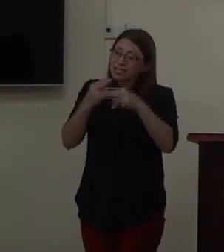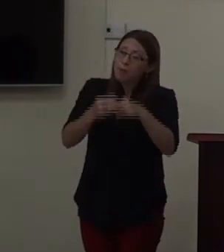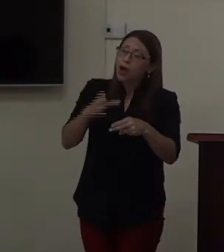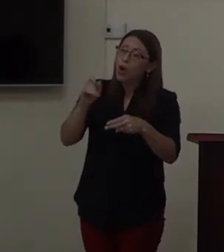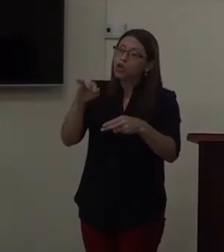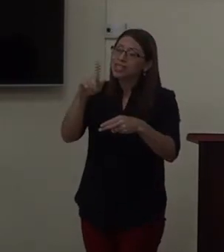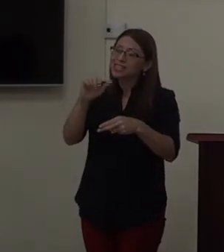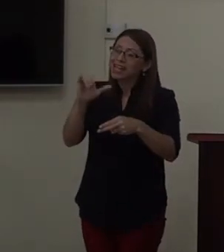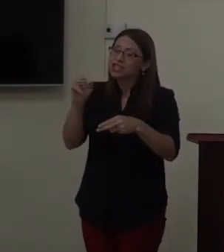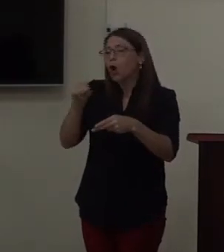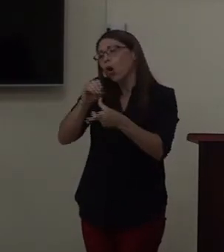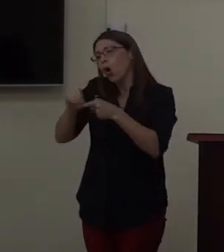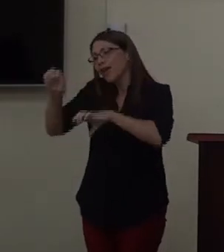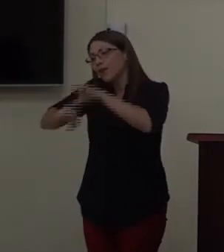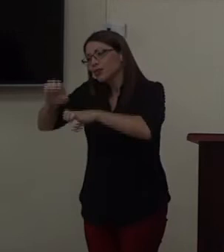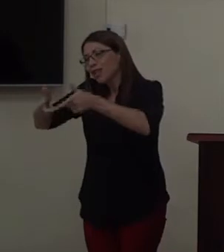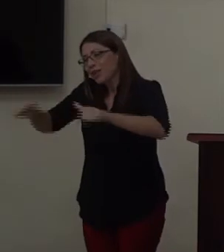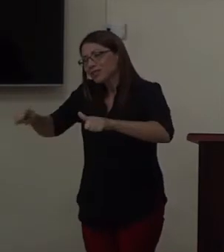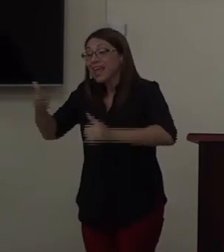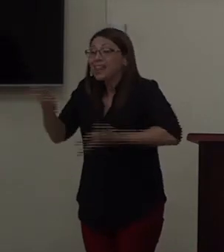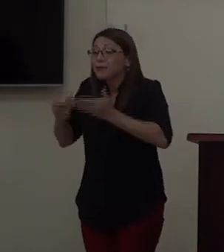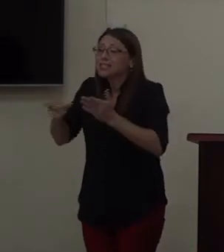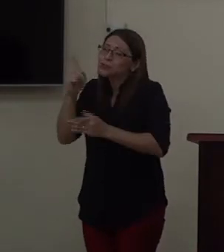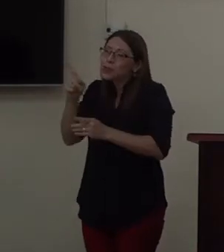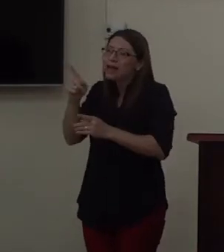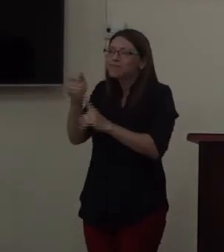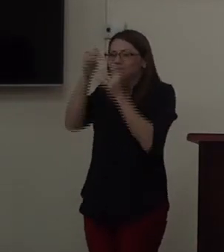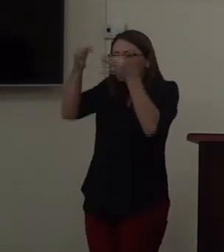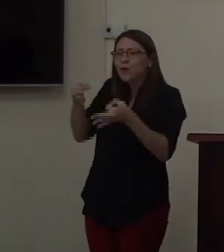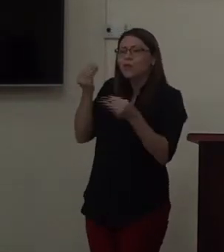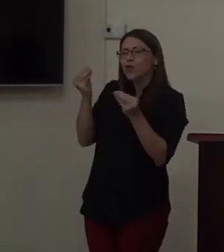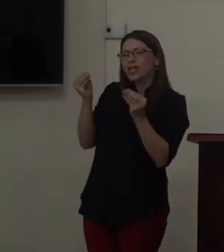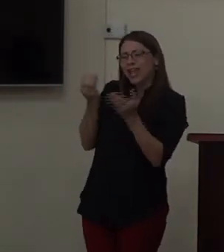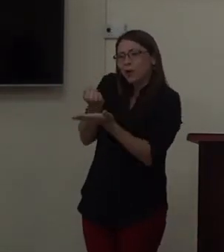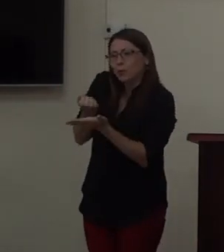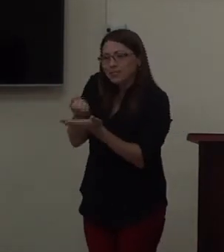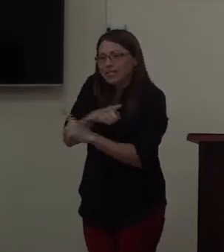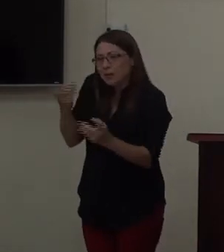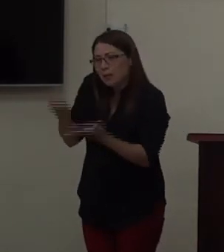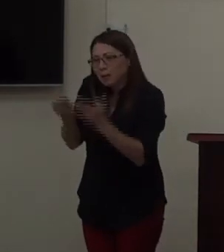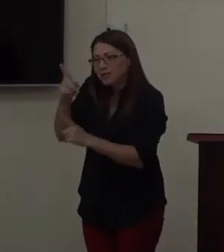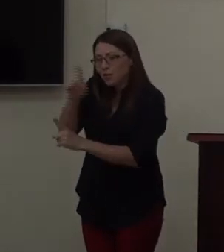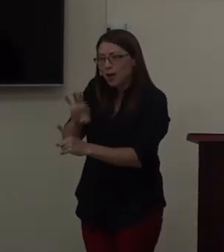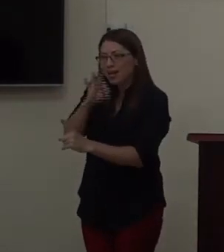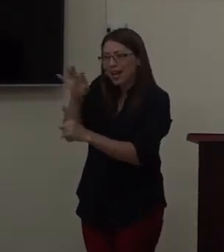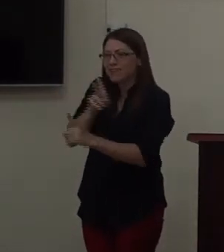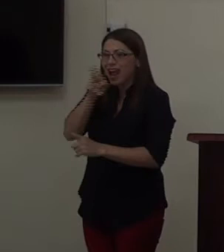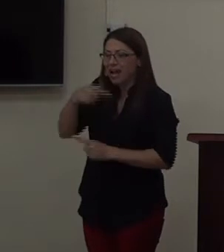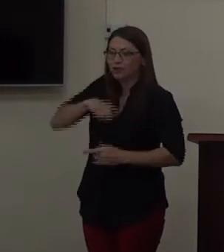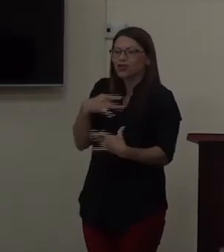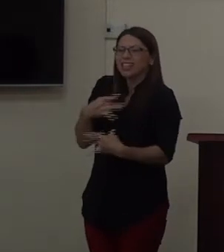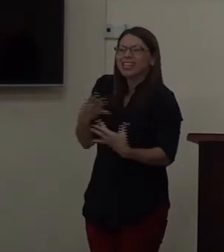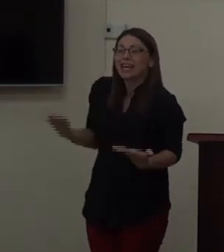lenguas es tal vez una noción muy economicista, pero de alguna manera real. Es decir, aquí lo que nos interesa es qué tanto